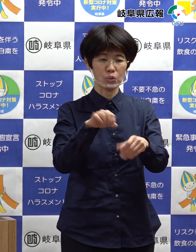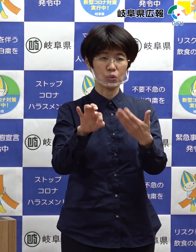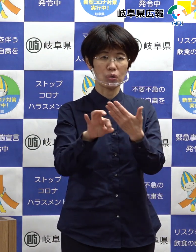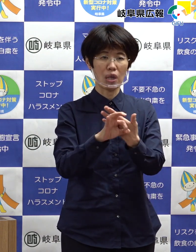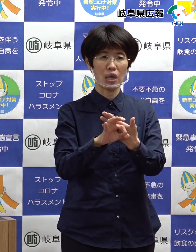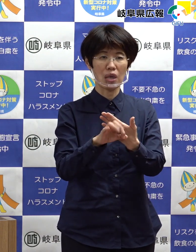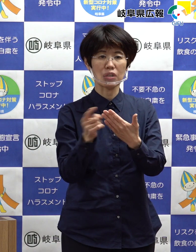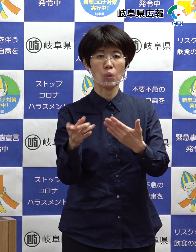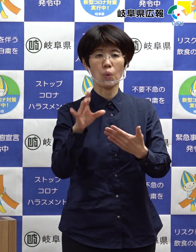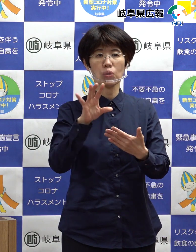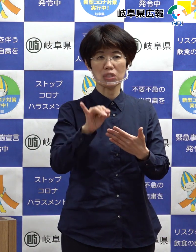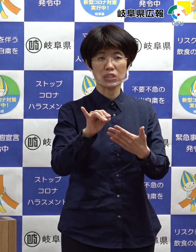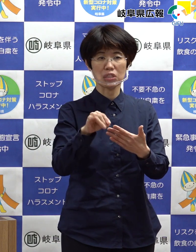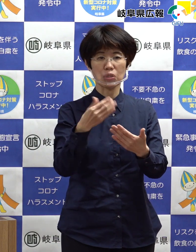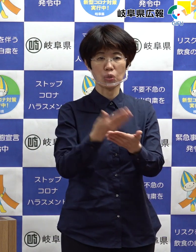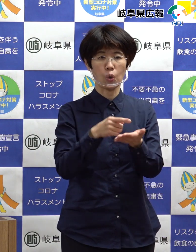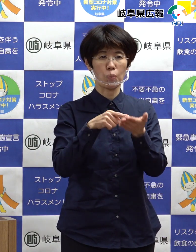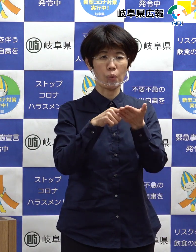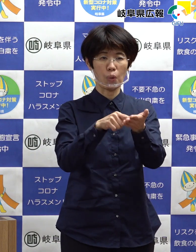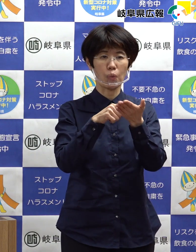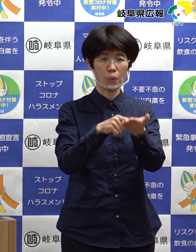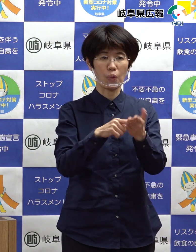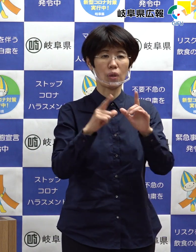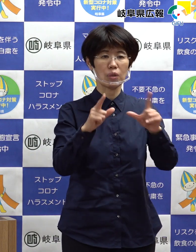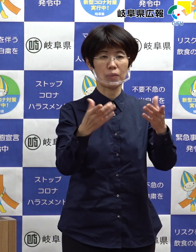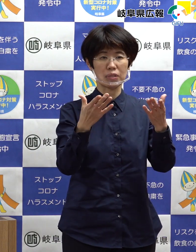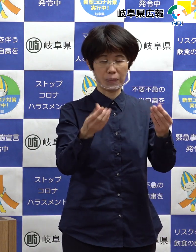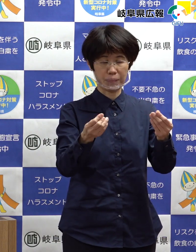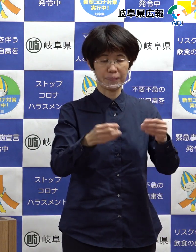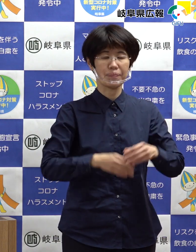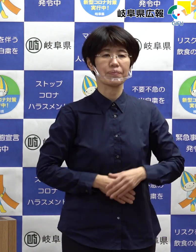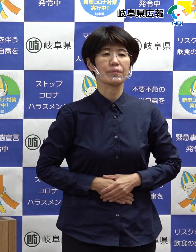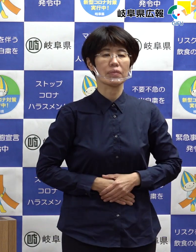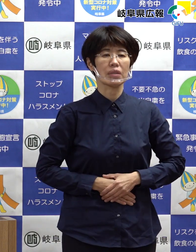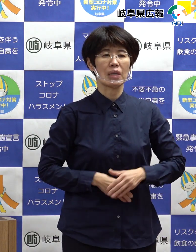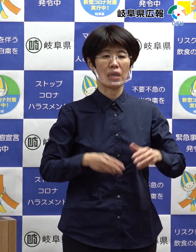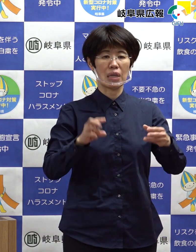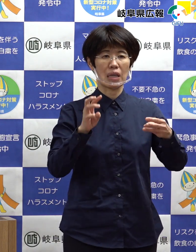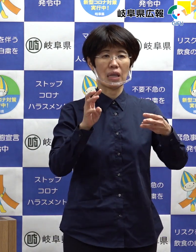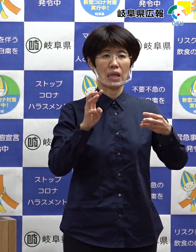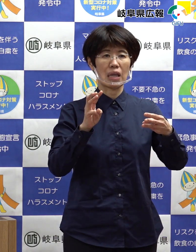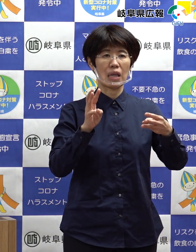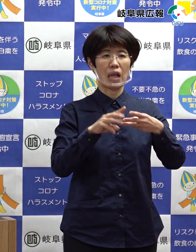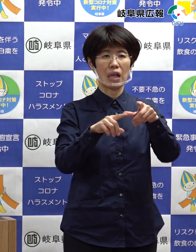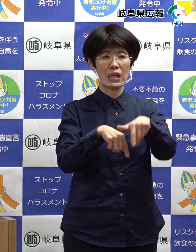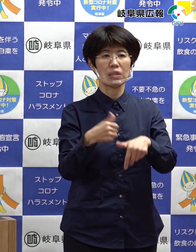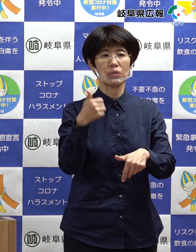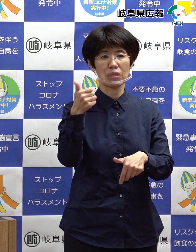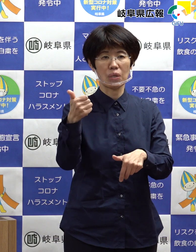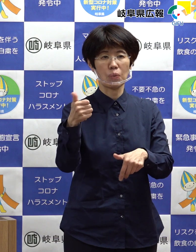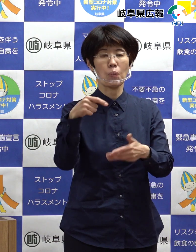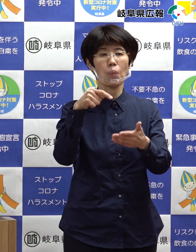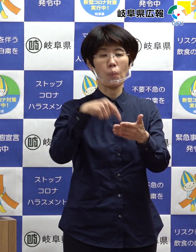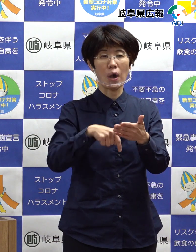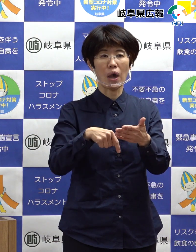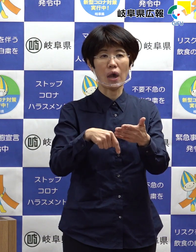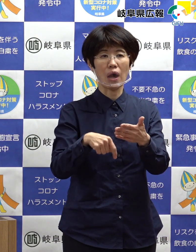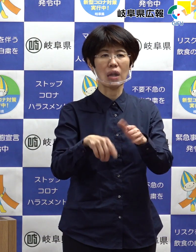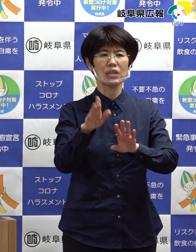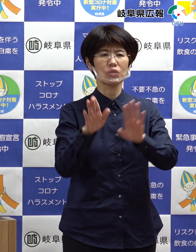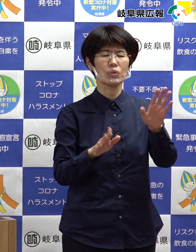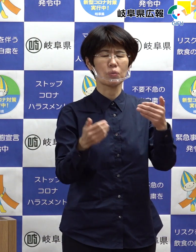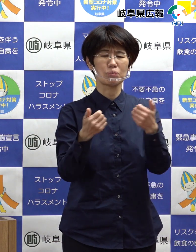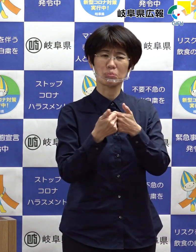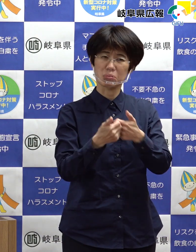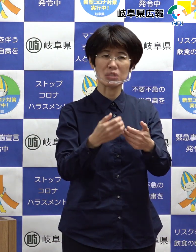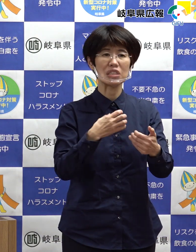長ですかね、まあ、そういった要望を申し上げました。田村大臣からは、医療提供体制が逼迫した状況になる